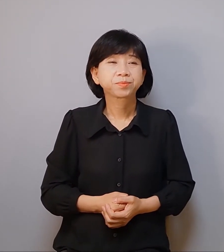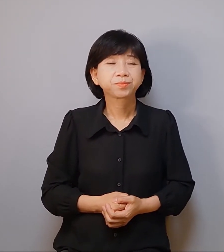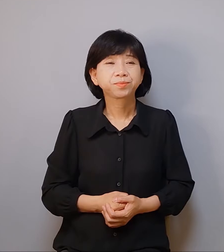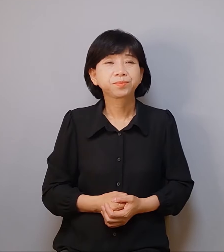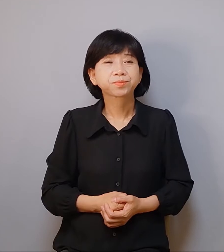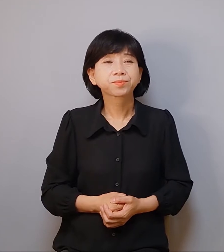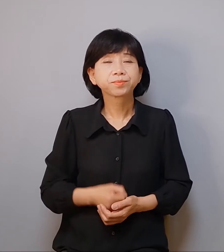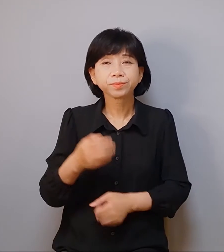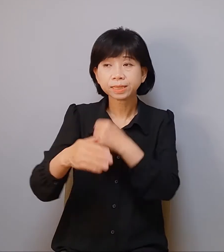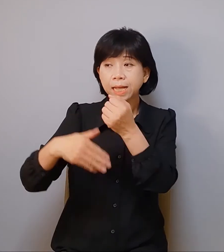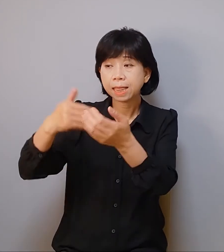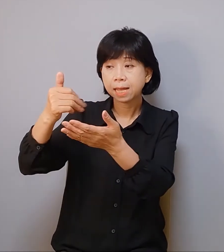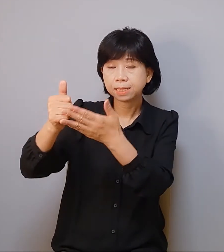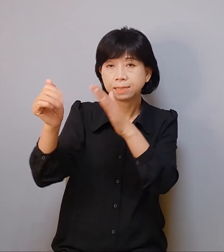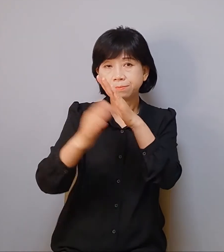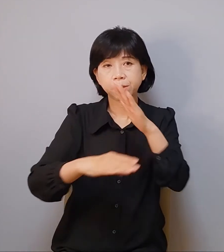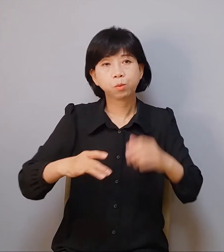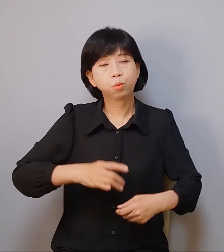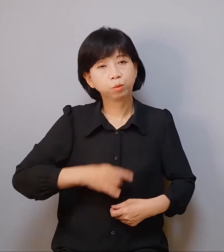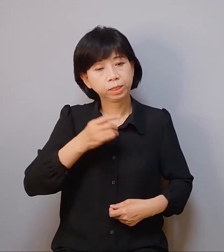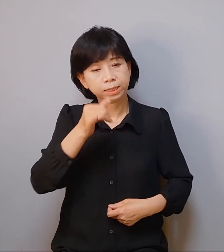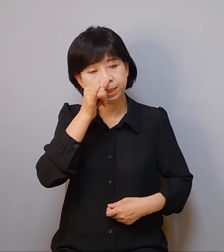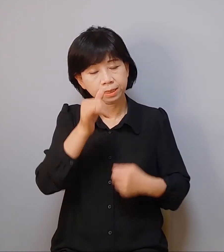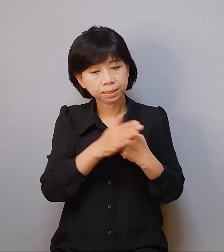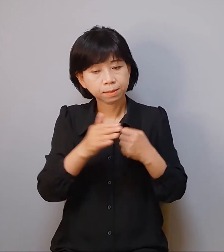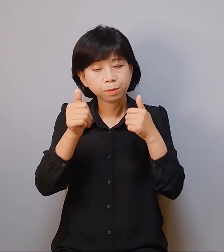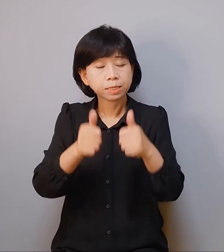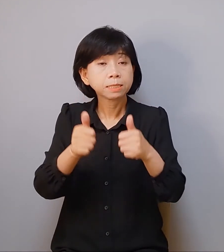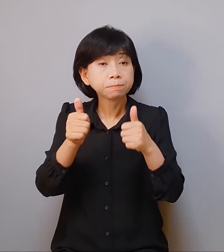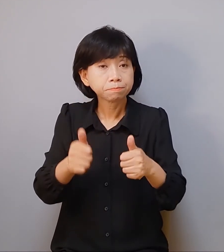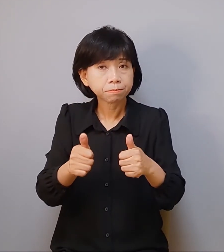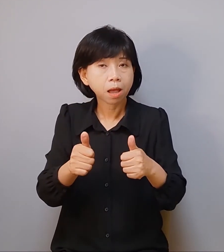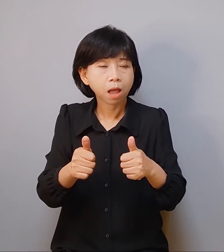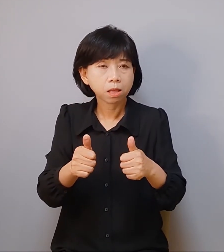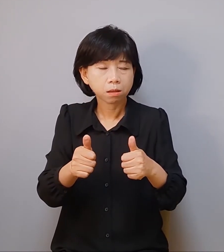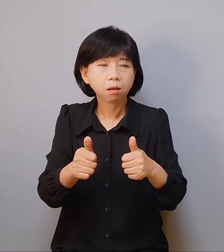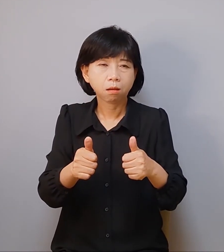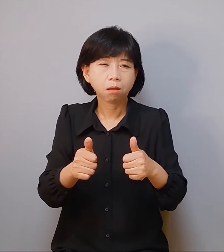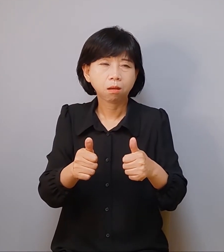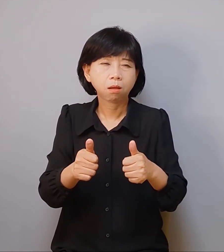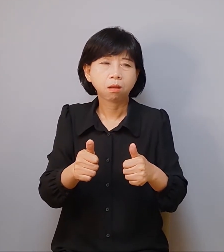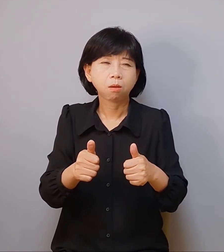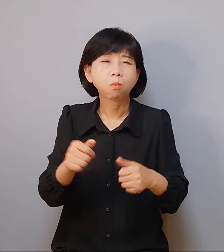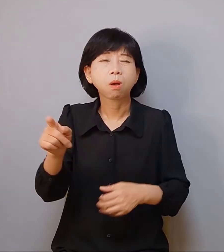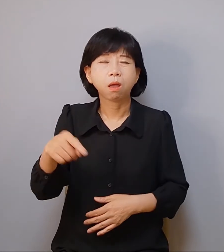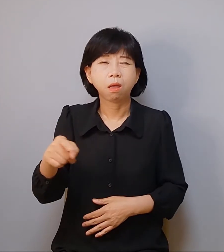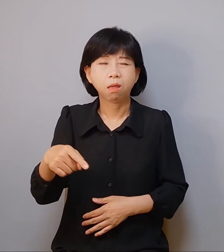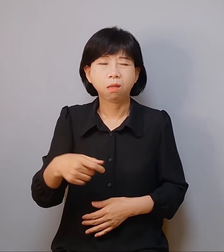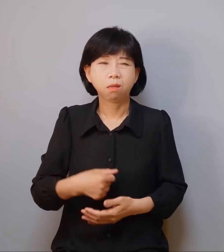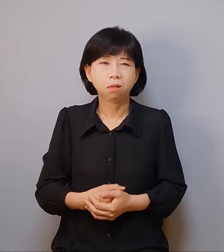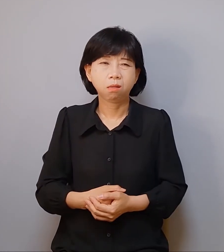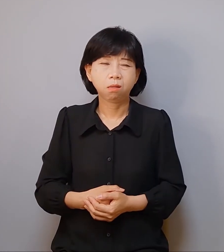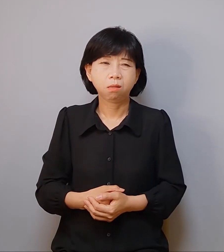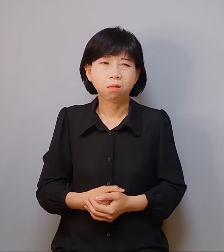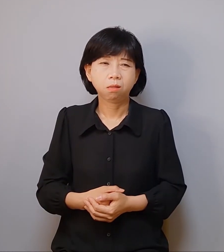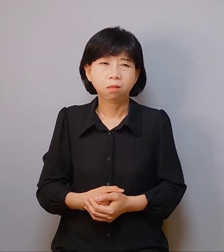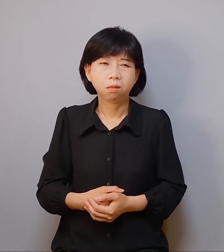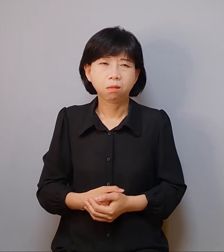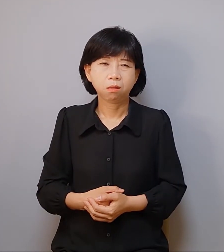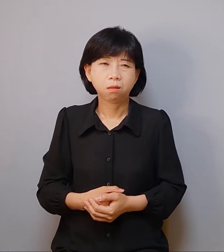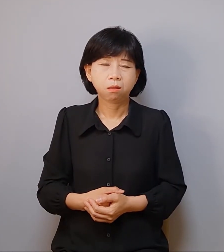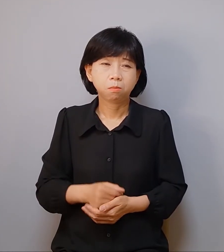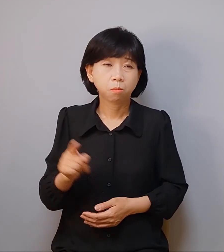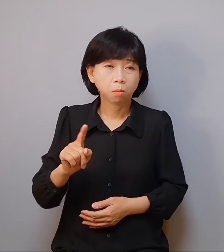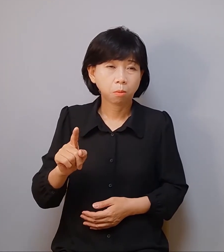하나님의 공의가 있기에 심판을 받는 것은 어찌 보면 당연합니다. 하지만 그것은 우리를 위한 하나님의